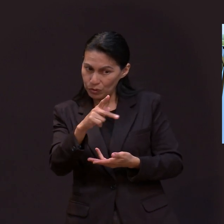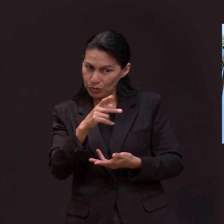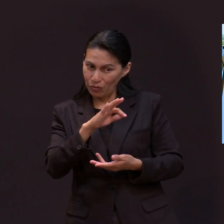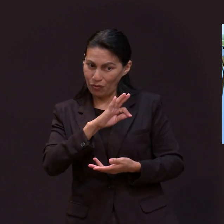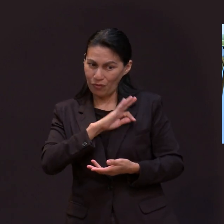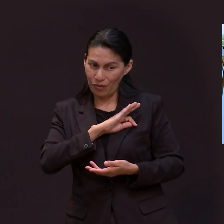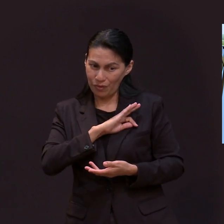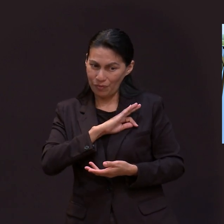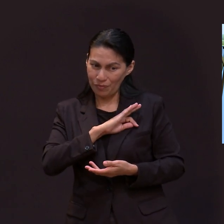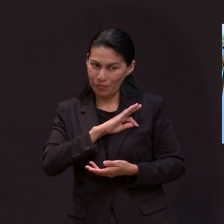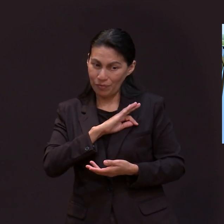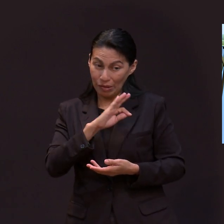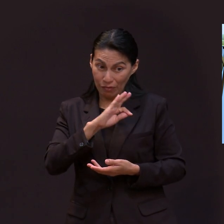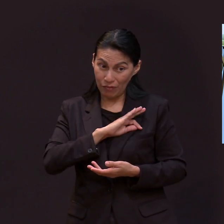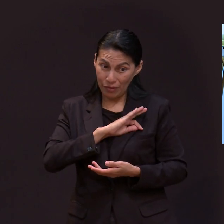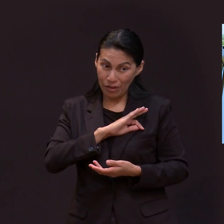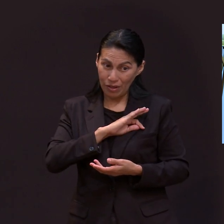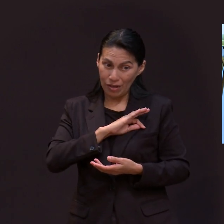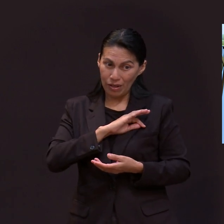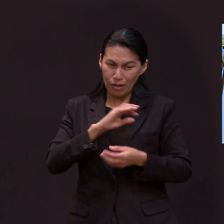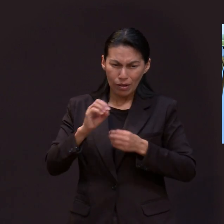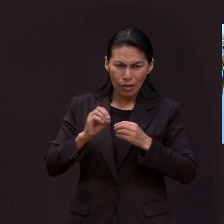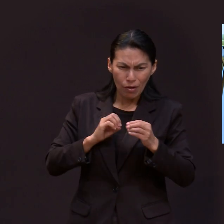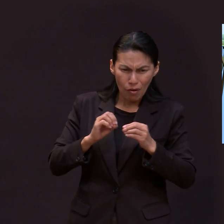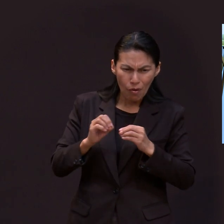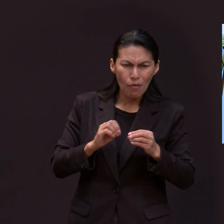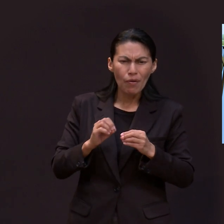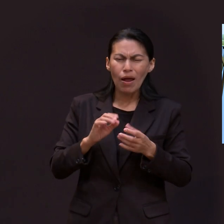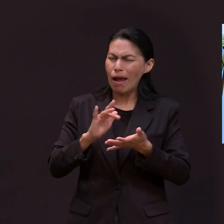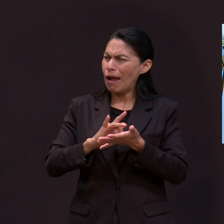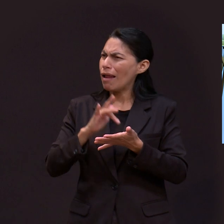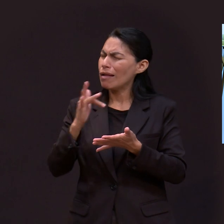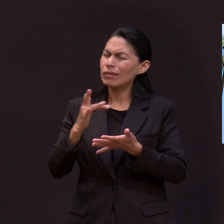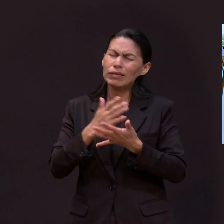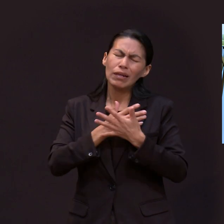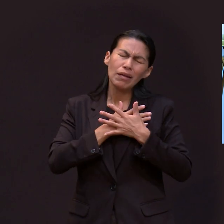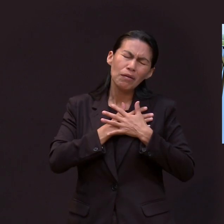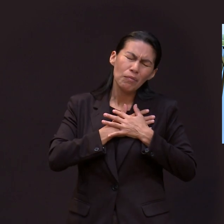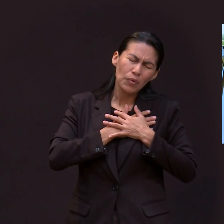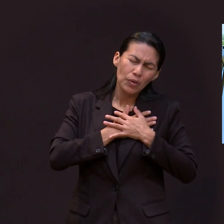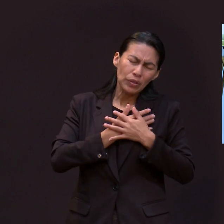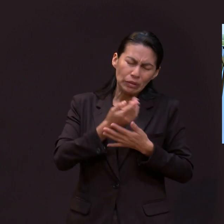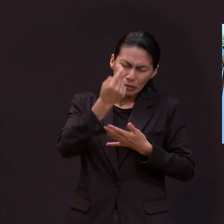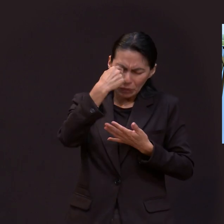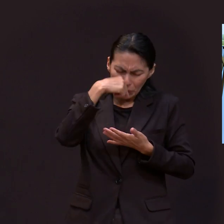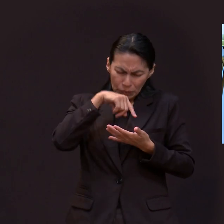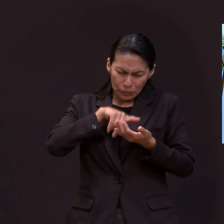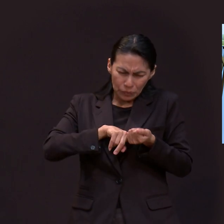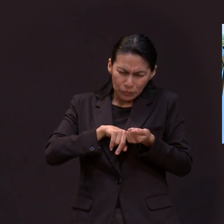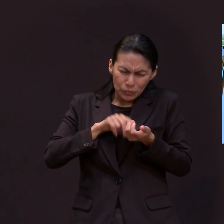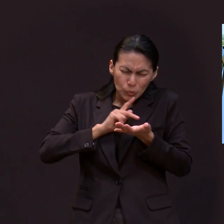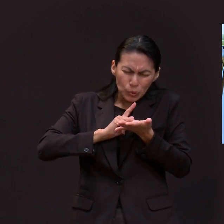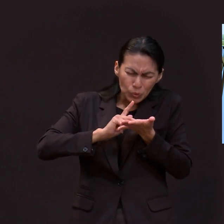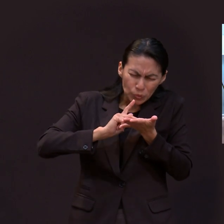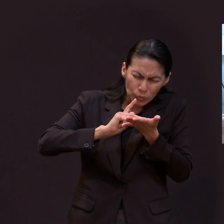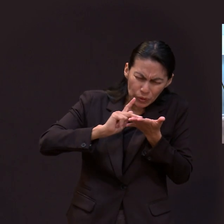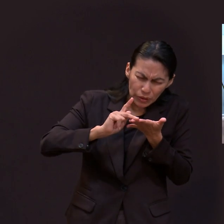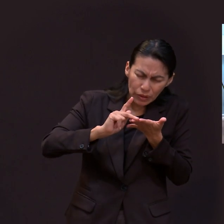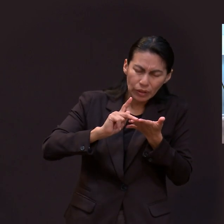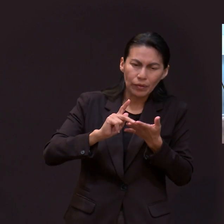través de su fe la fe que obra por el amor y purifica el alma